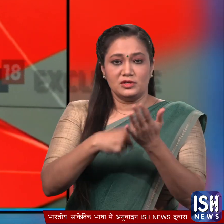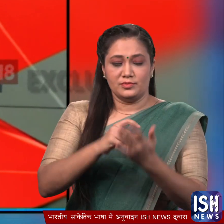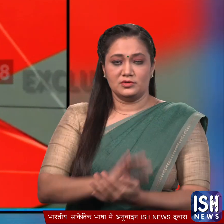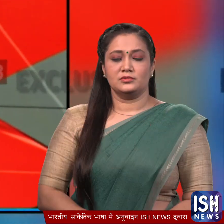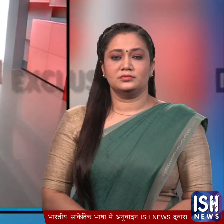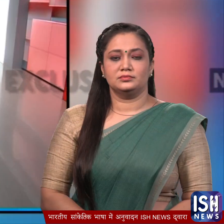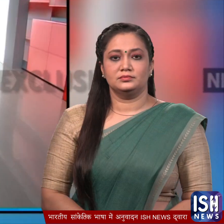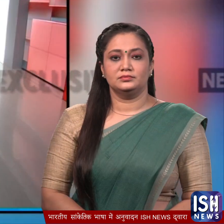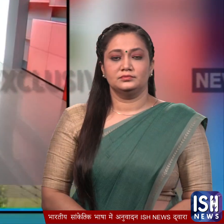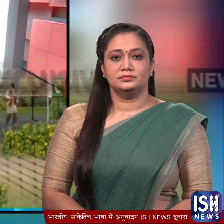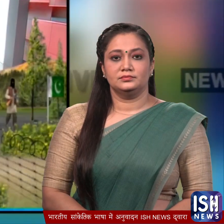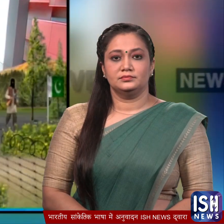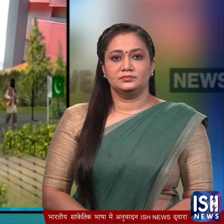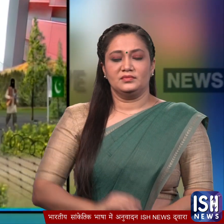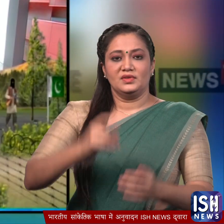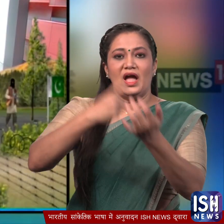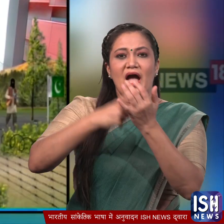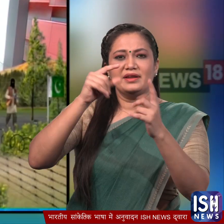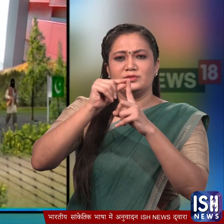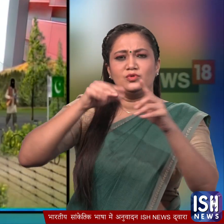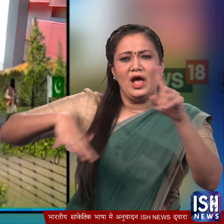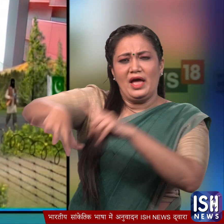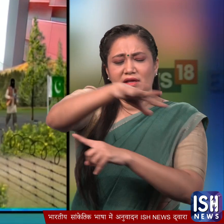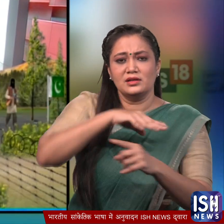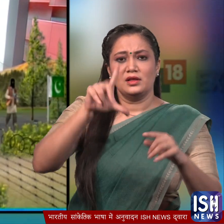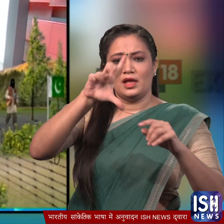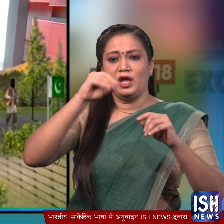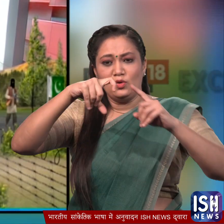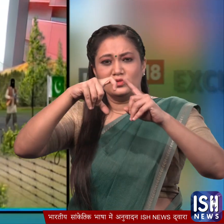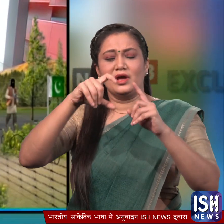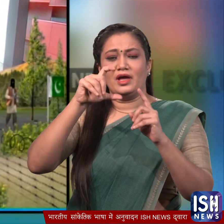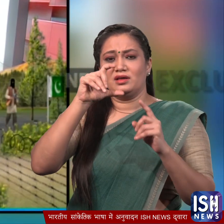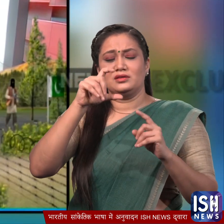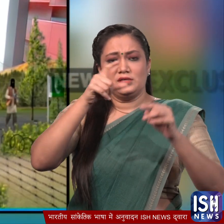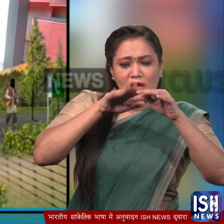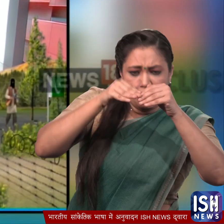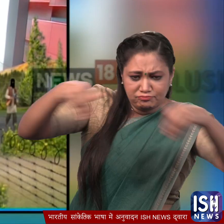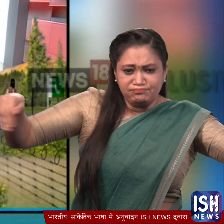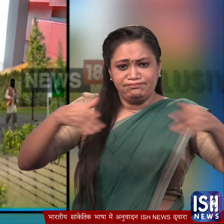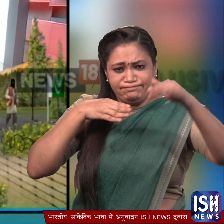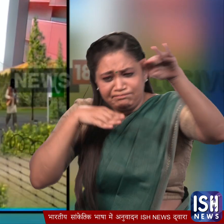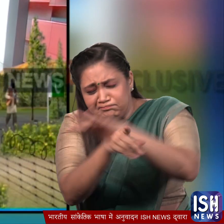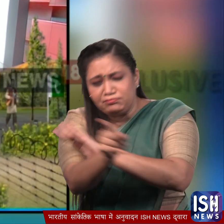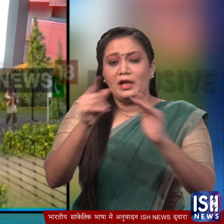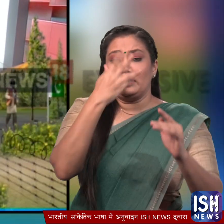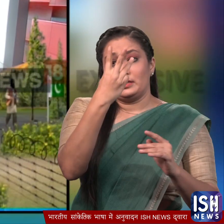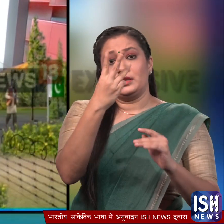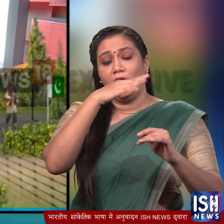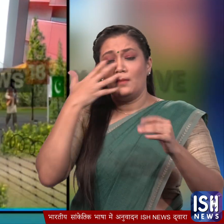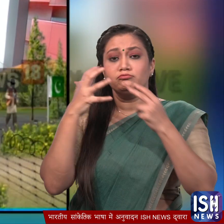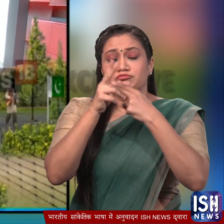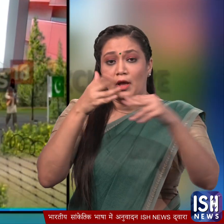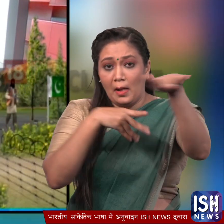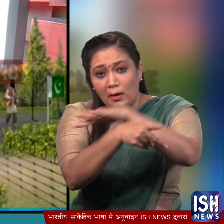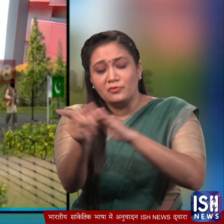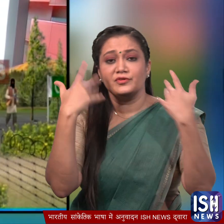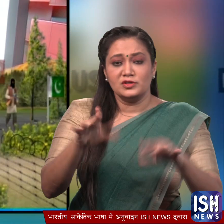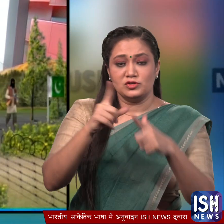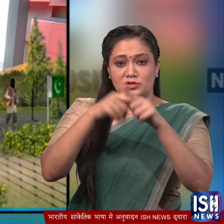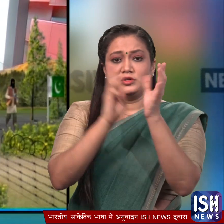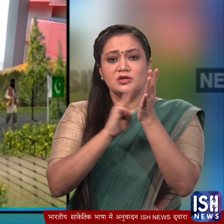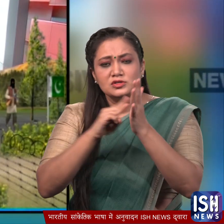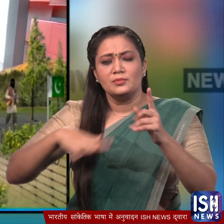के ड्राइवर को हल्की चोटें आईं, जिसे बाद में इलाज के लिए भेजा गया। सौ बात की एक बात है कि हमें ऐसे लोगों को ड्राइविंग लाइसेंस कैसे मिल जाता